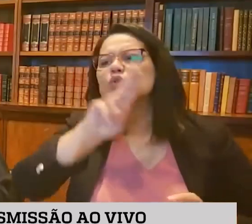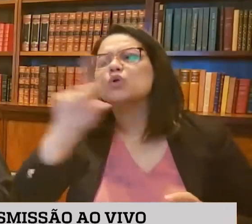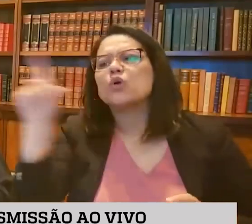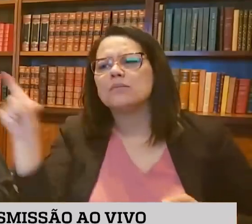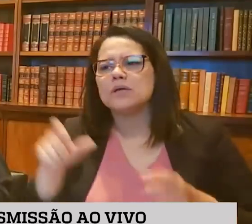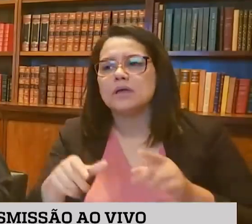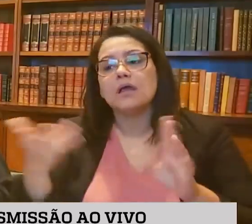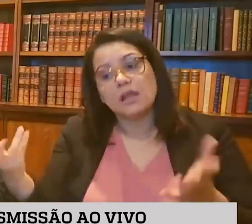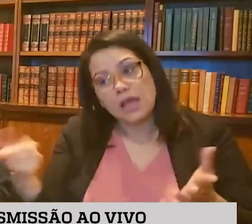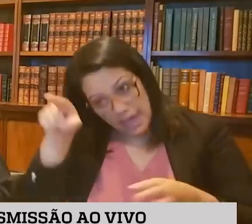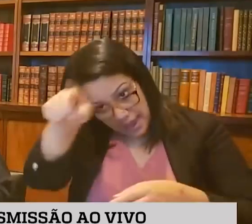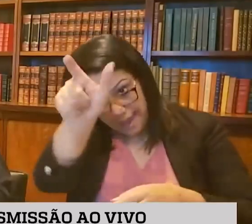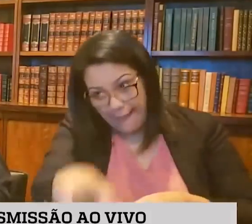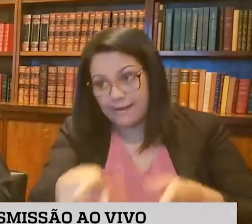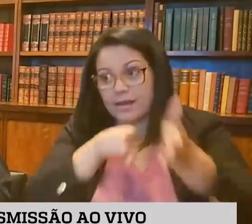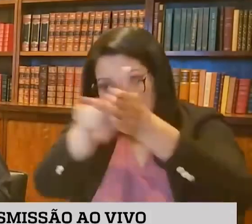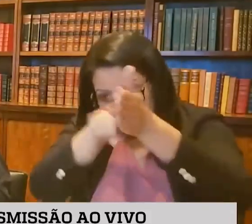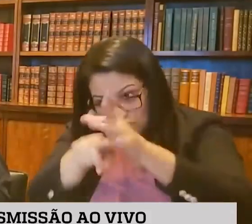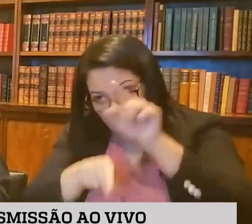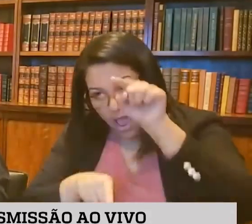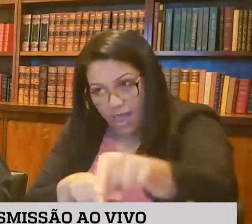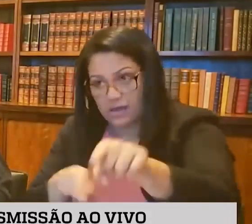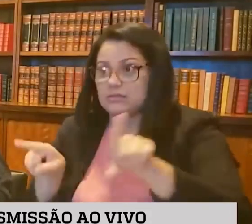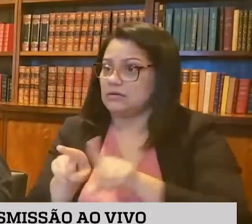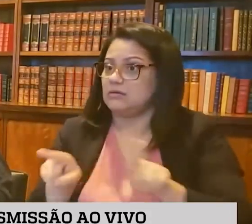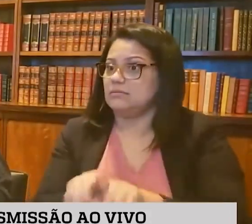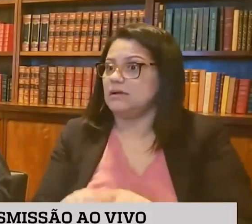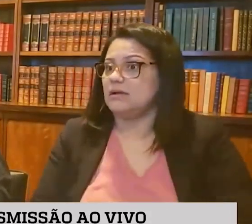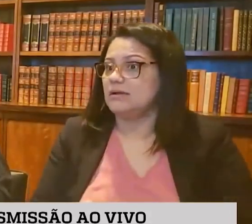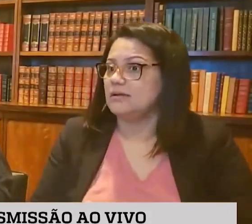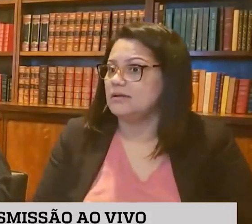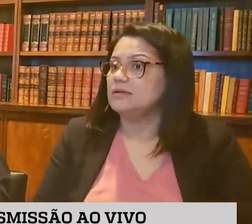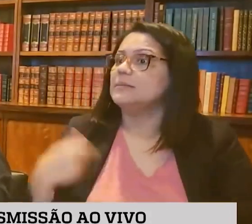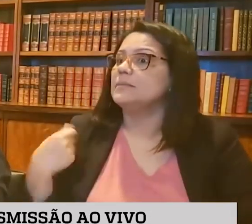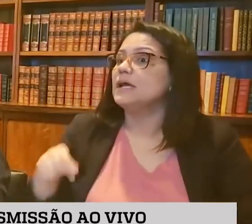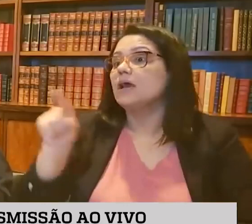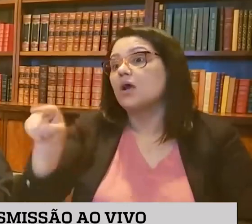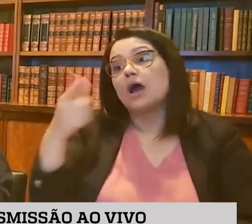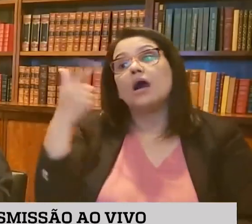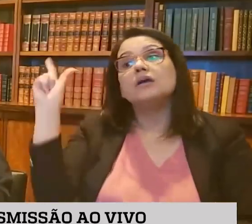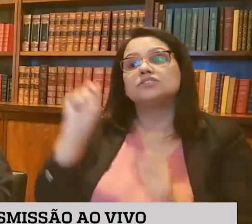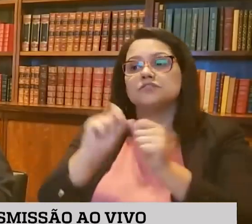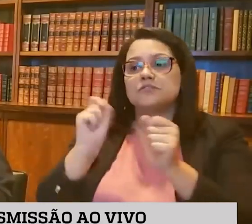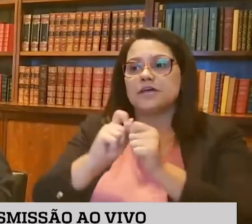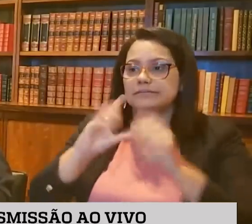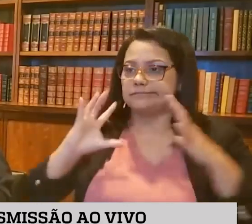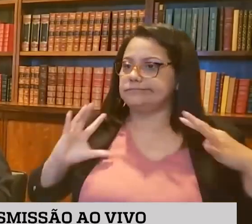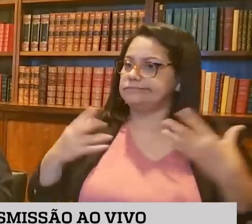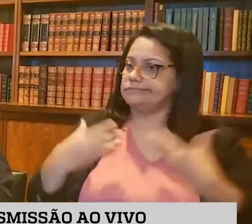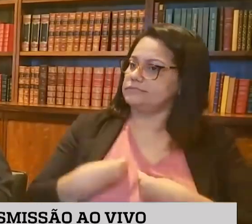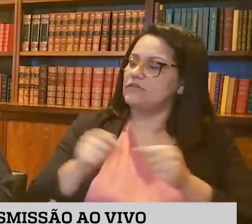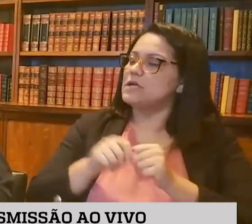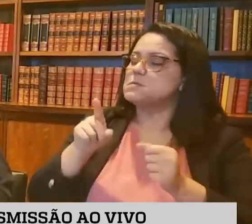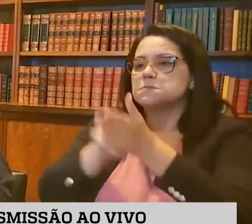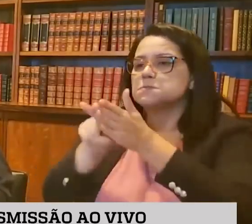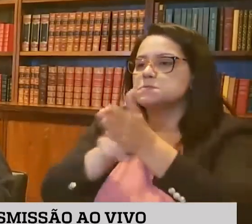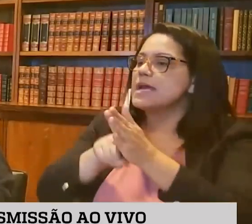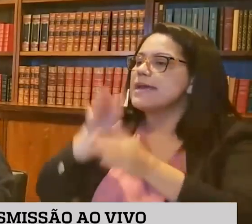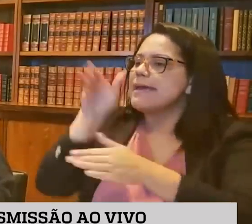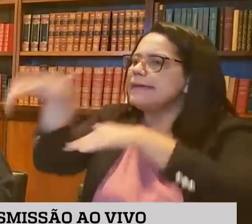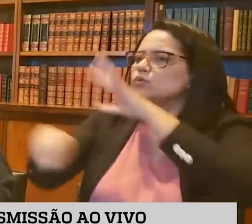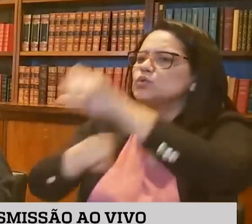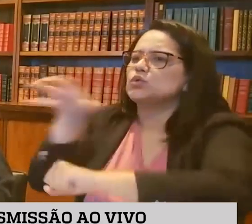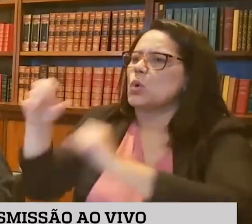forma como foi feita, tá certo? Você tinha que chegar na casa da pessoa, busca a pressão e dizer por que ela está tendo sua intimidade violada naquele momento.